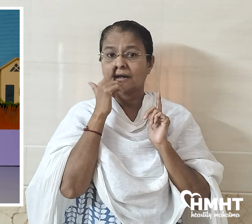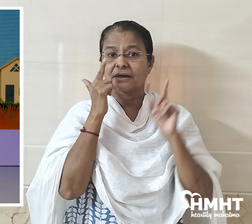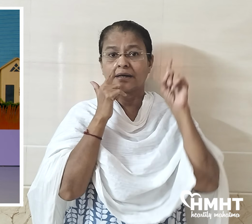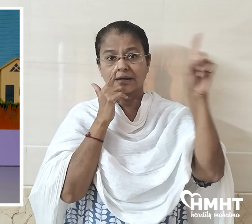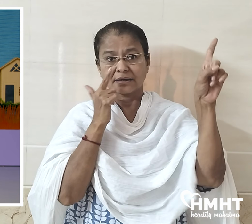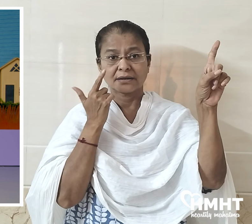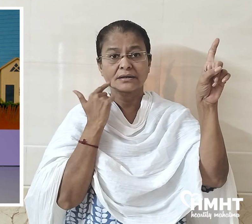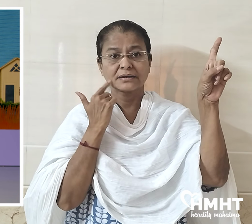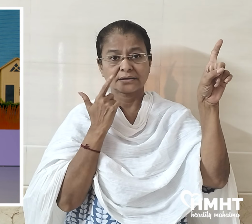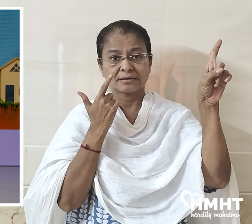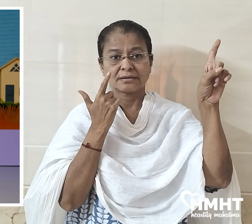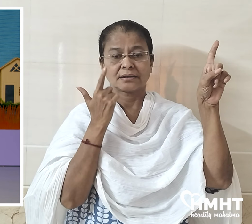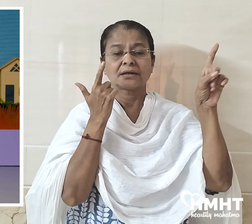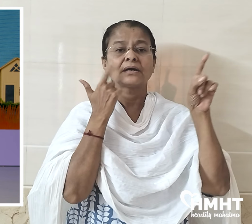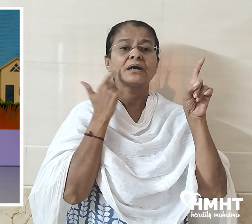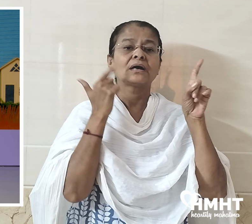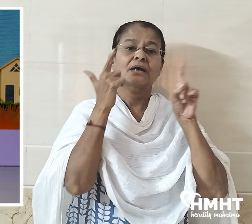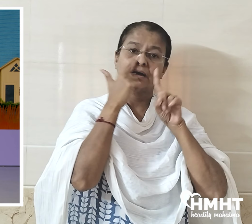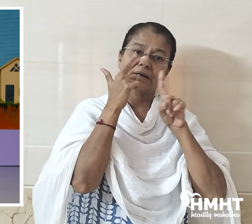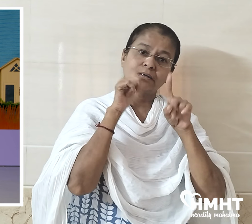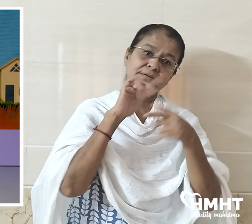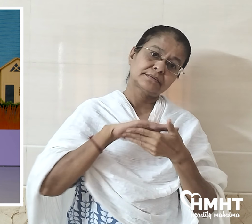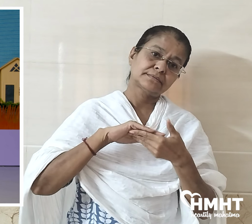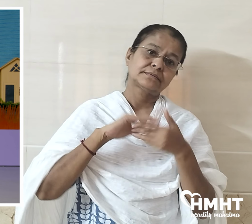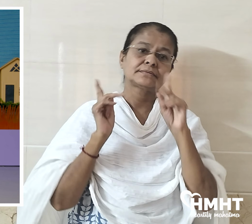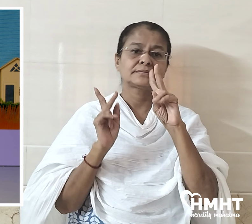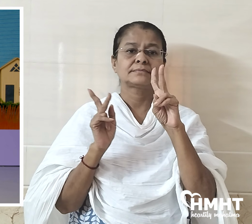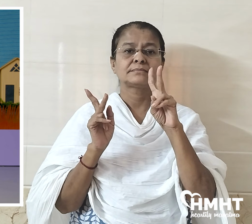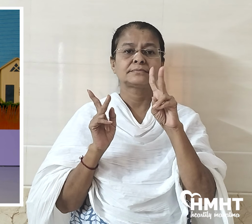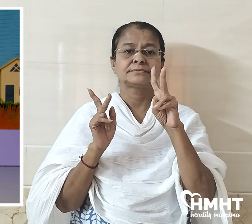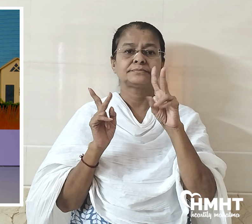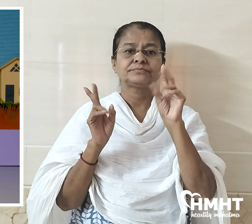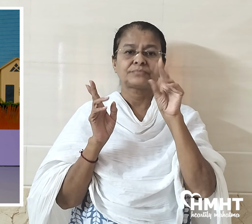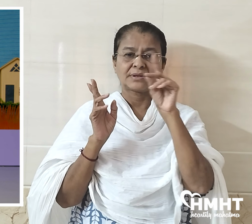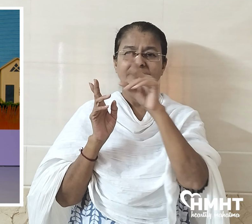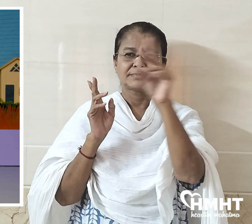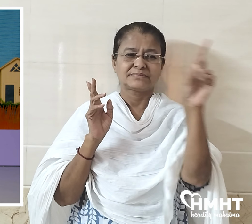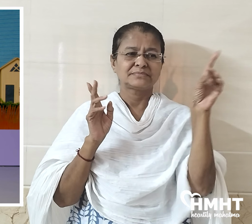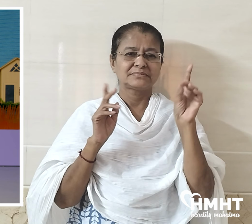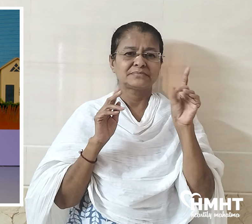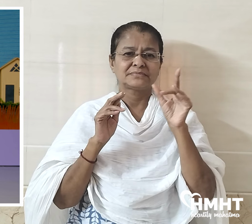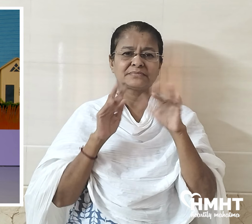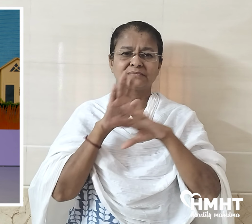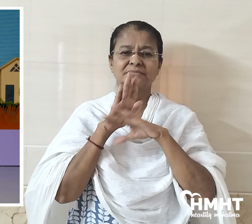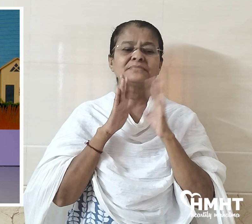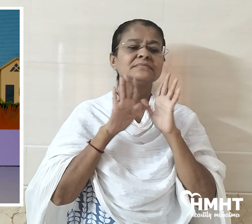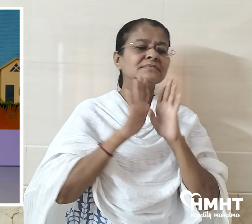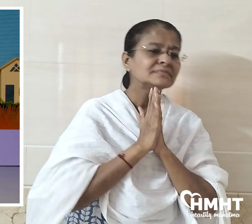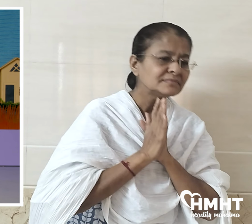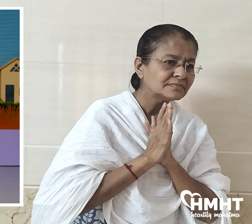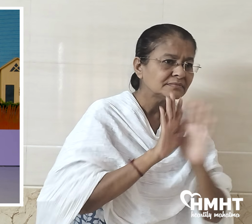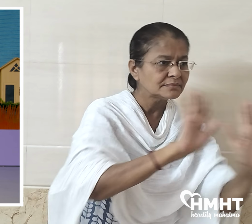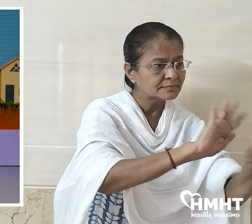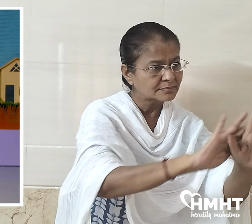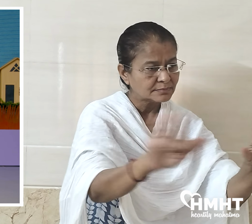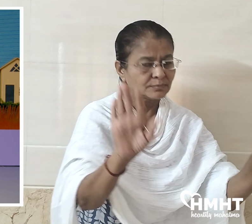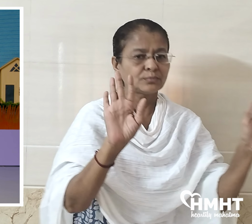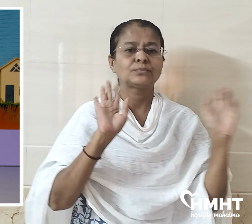બીજું કોઈ મારે બધું કહે છે ને કે જાળીએથી જય શ્રી કૃષ્ણ. બીજા હસબન્ડ બીજા લોકો પુરુષો સાથે વાત